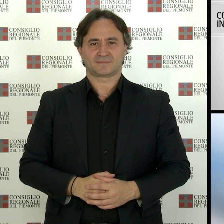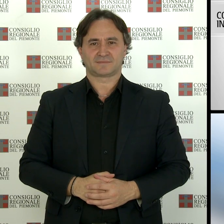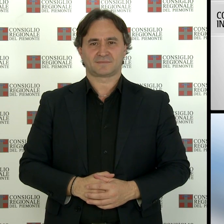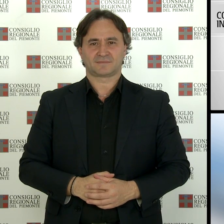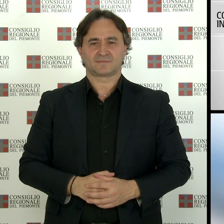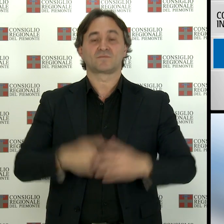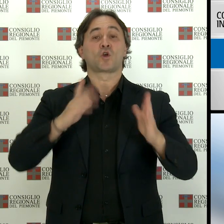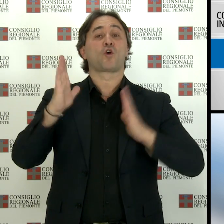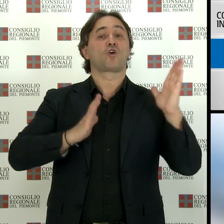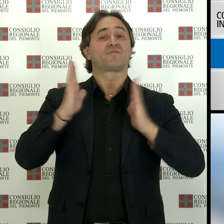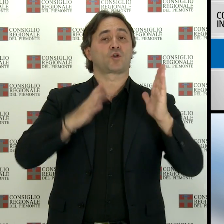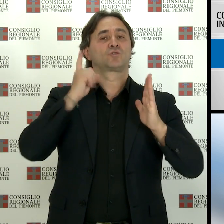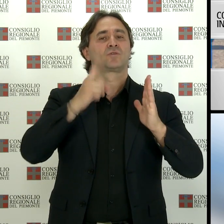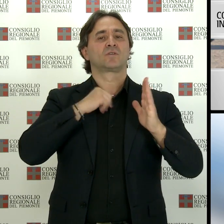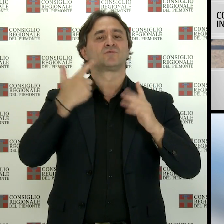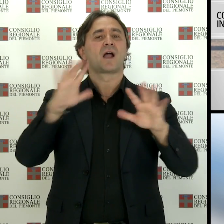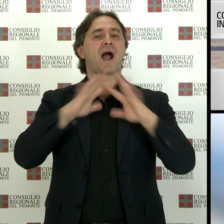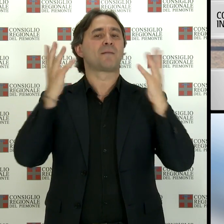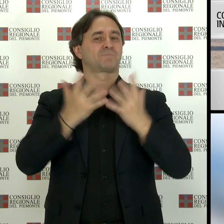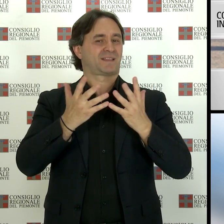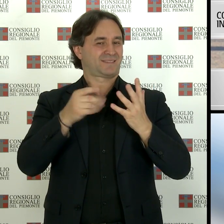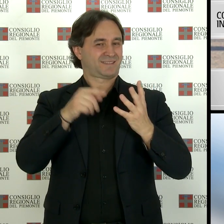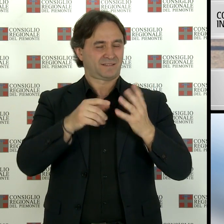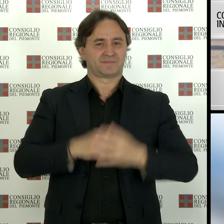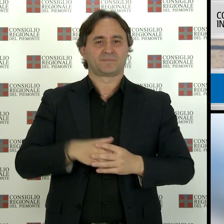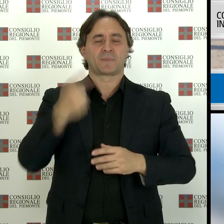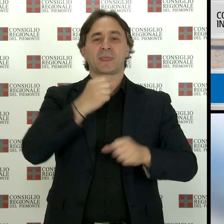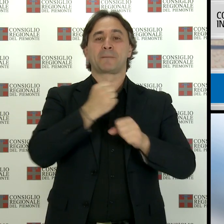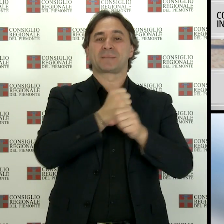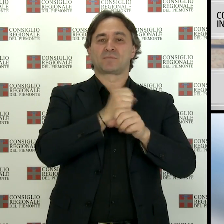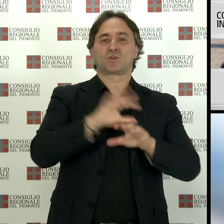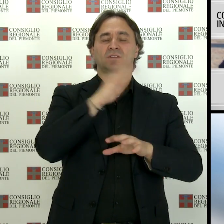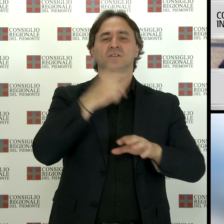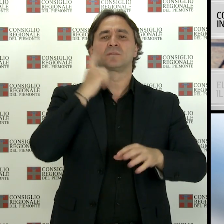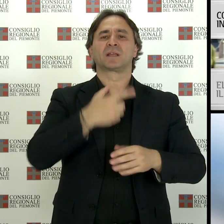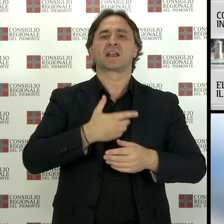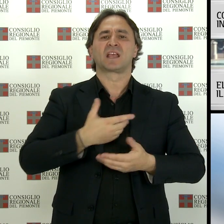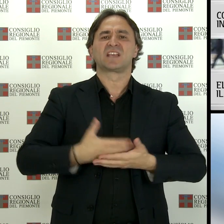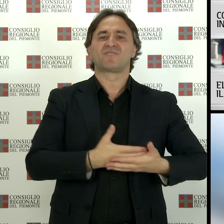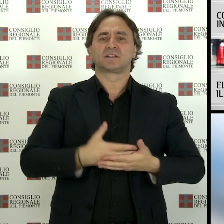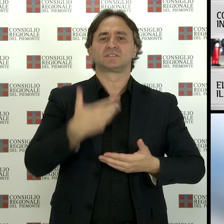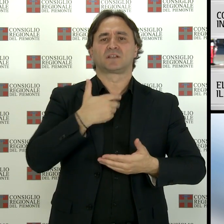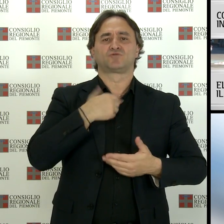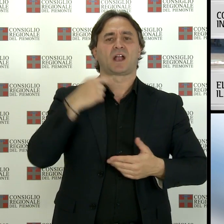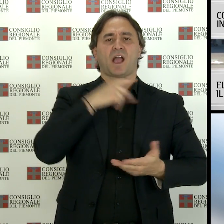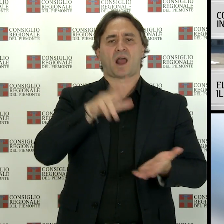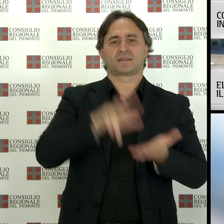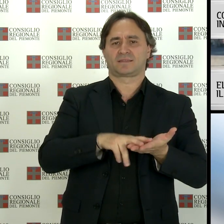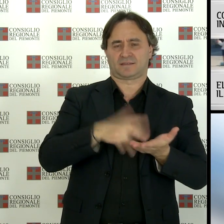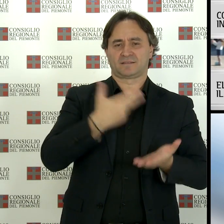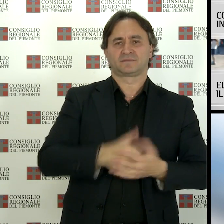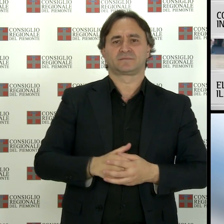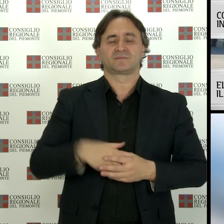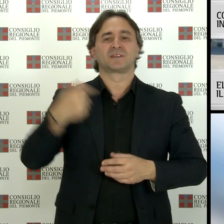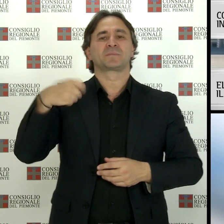Confronto in materia ambientale. Il Piemonte ha un garante per l'infanzia. Eletto il presidente del